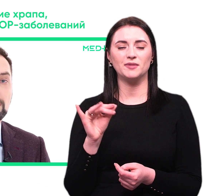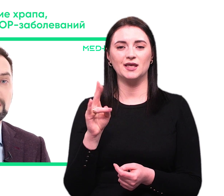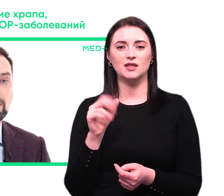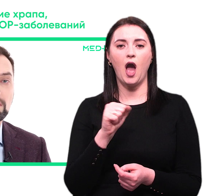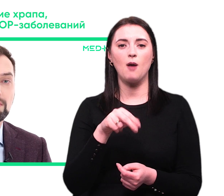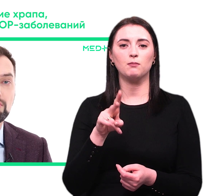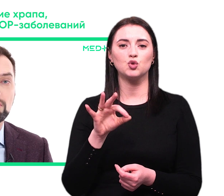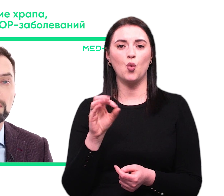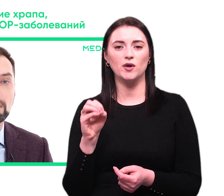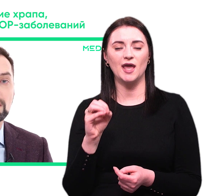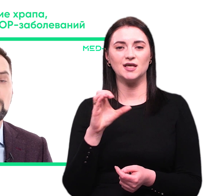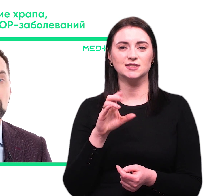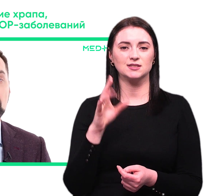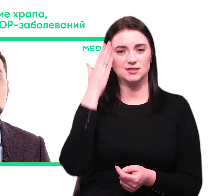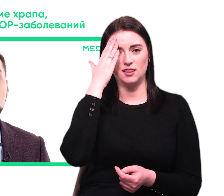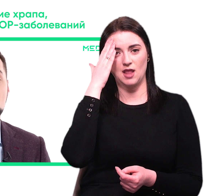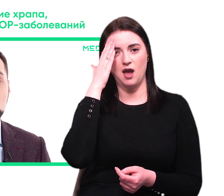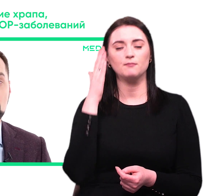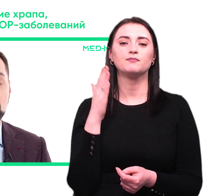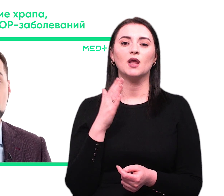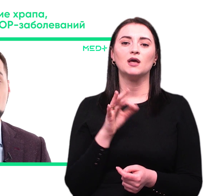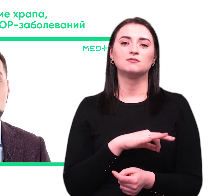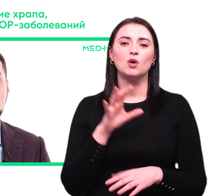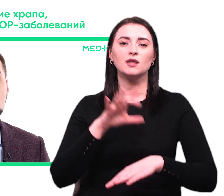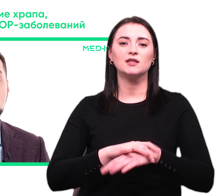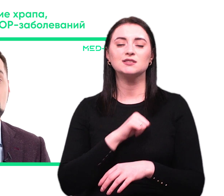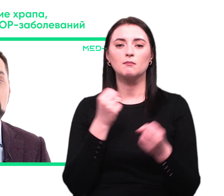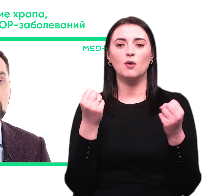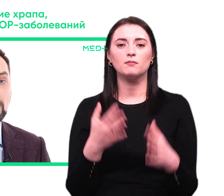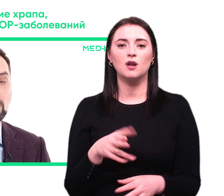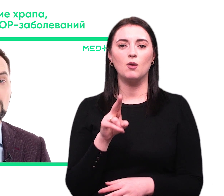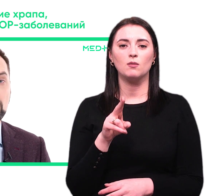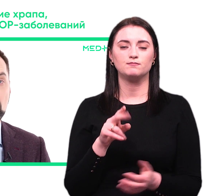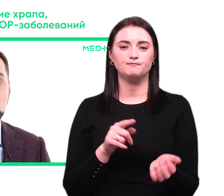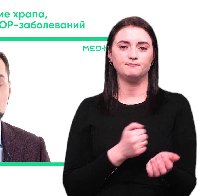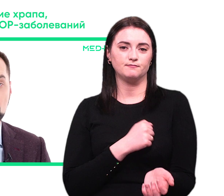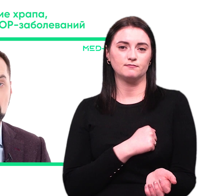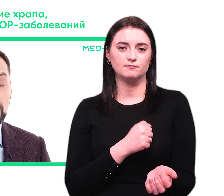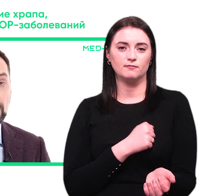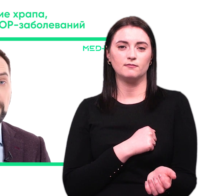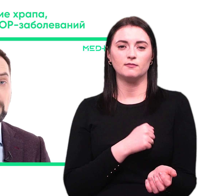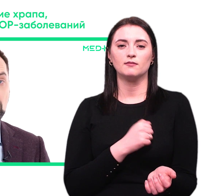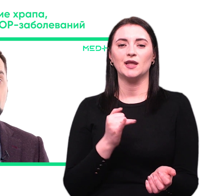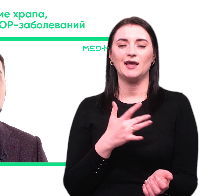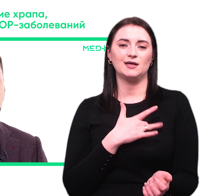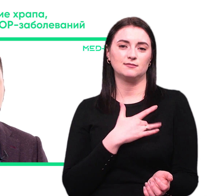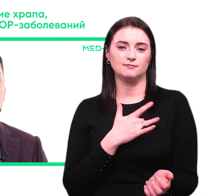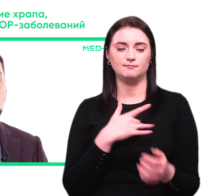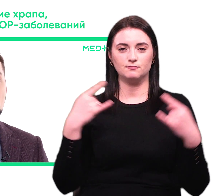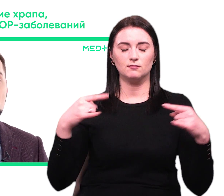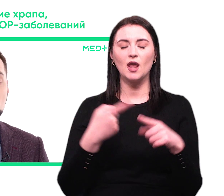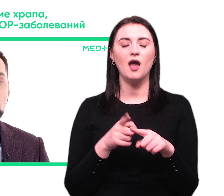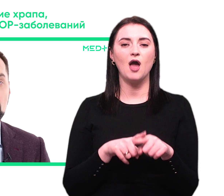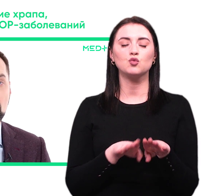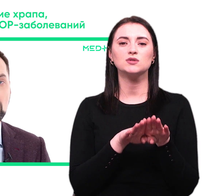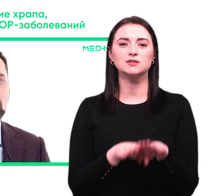бы хотел посоветовать еще использовать диагностику. Самое простое – это пульсоксиметры и кардиореспираторные мониторы. На сегодняшний день это